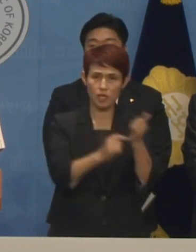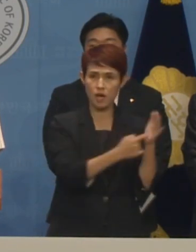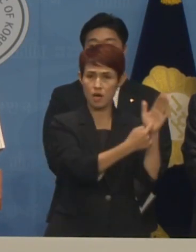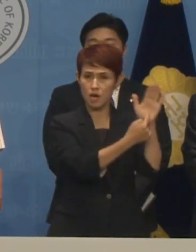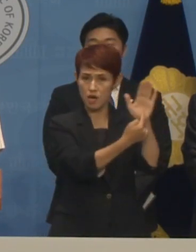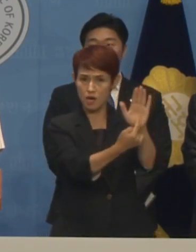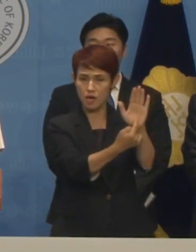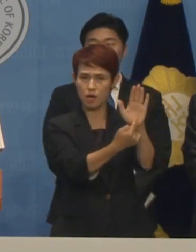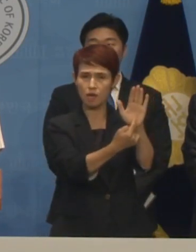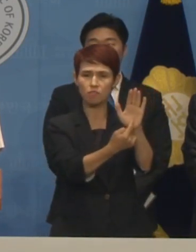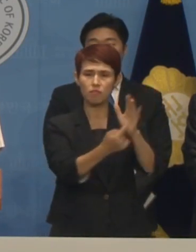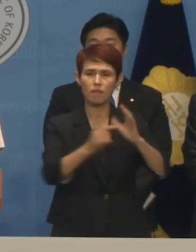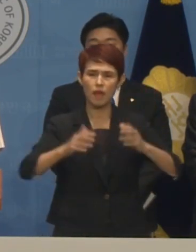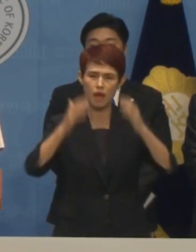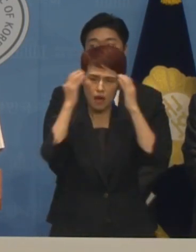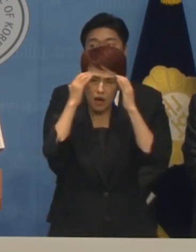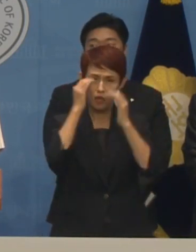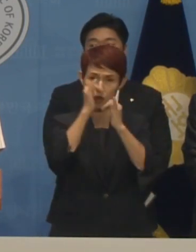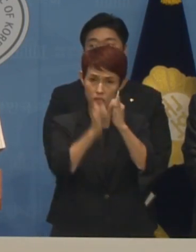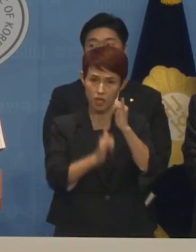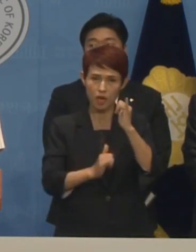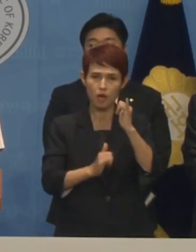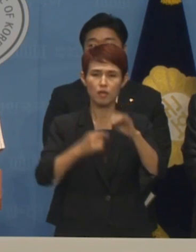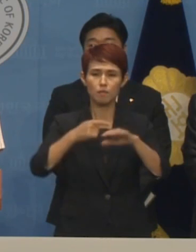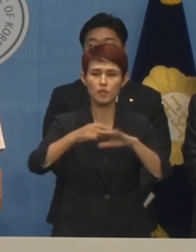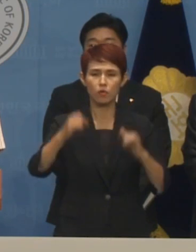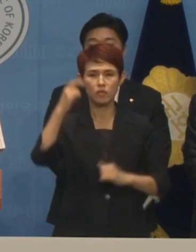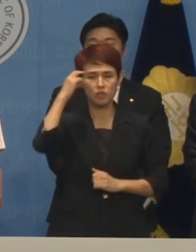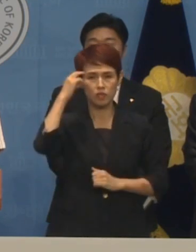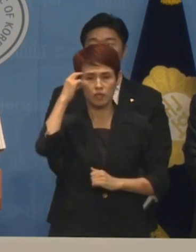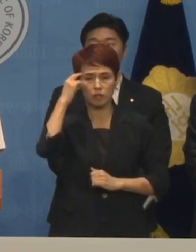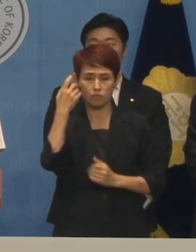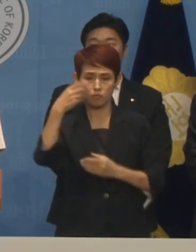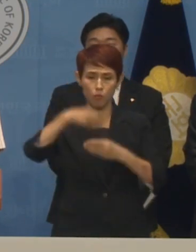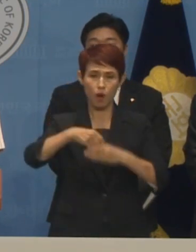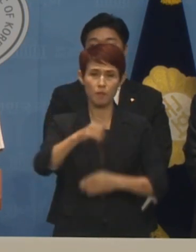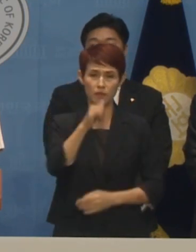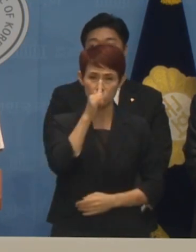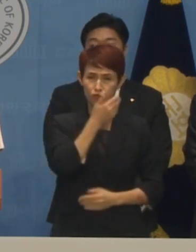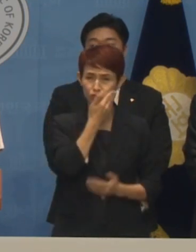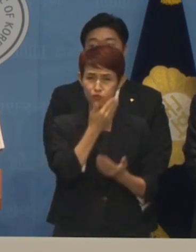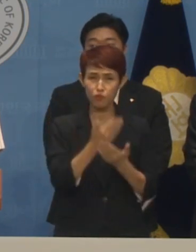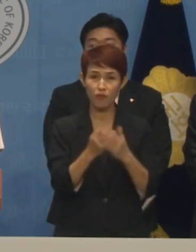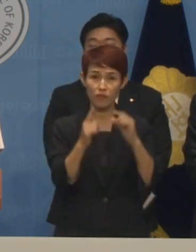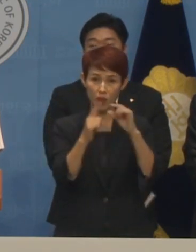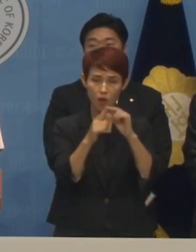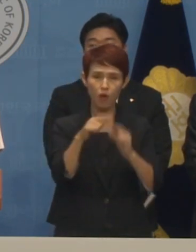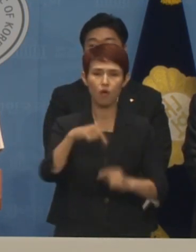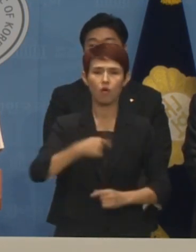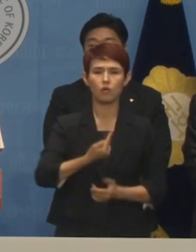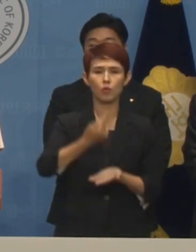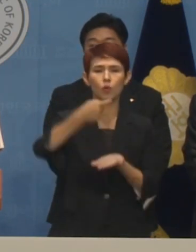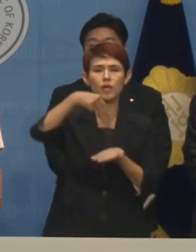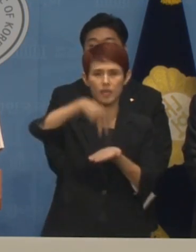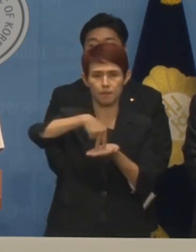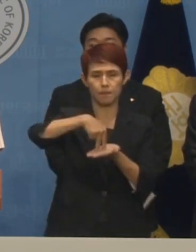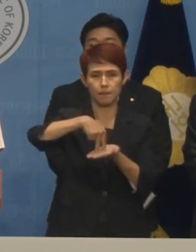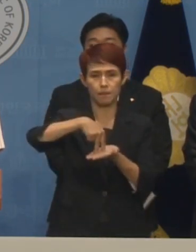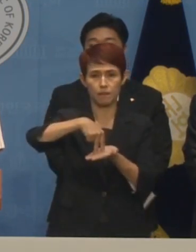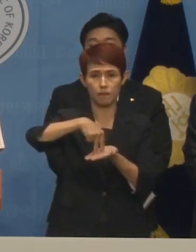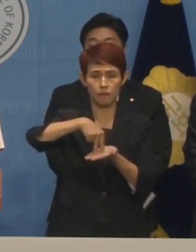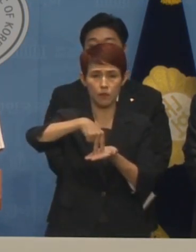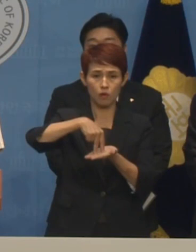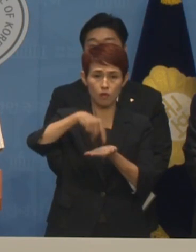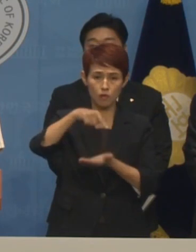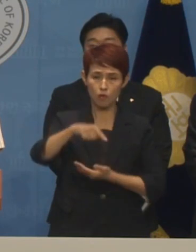그리고 국난 극복의 역사와 민족 정신을 아우르는 또 한 가지 핵심적인 단어가 바로 독립입니다. 독립을